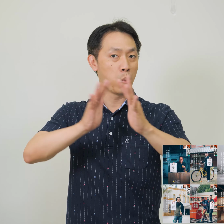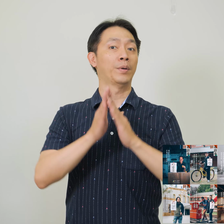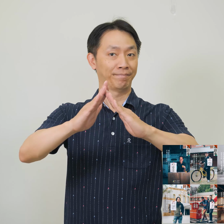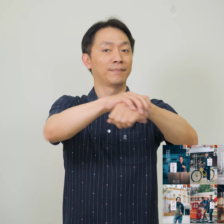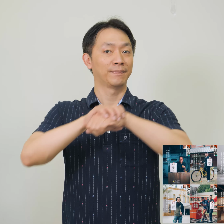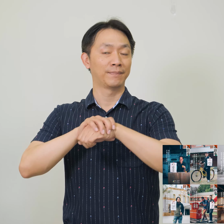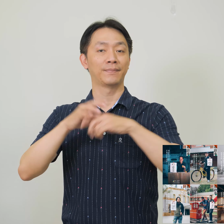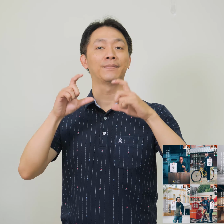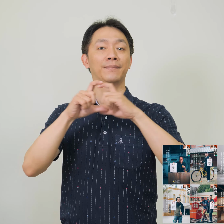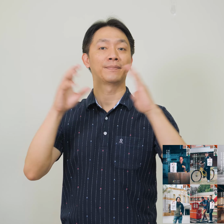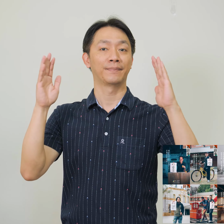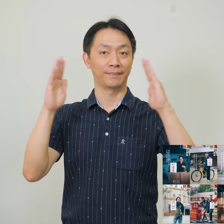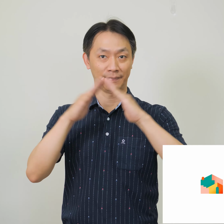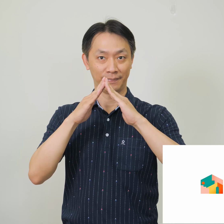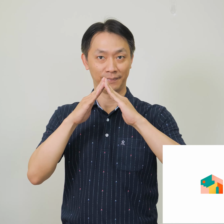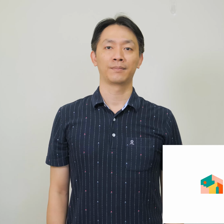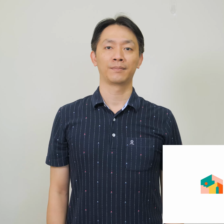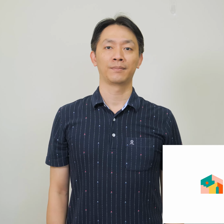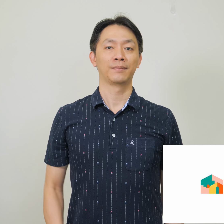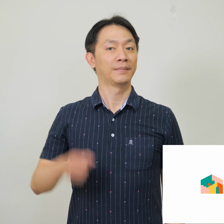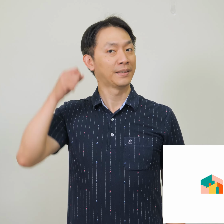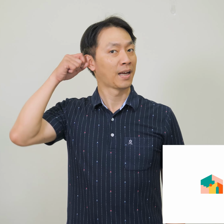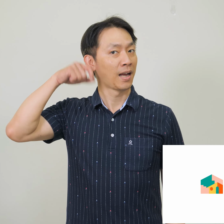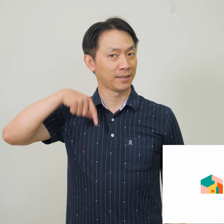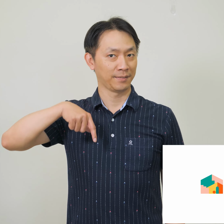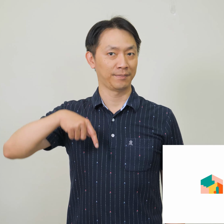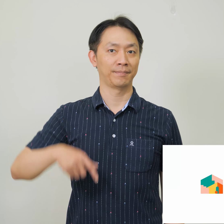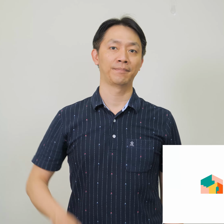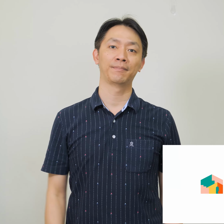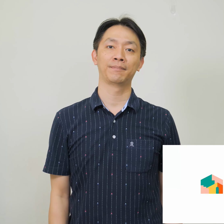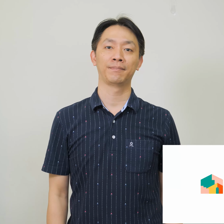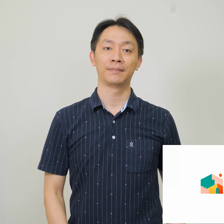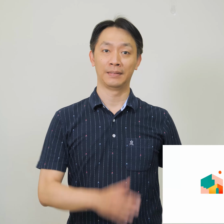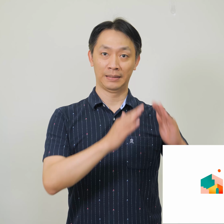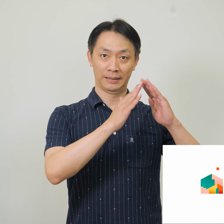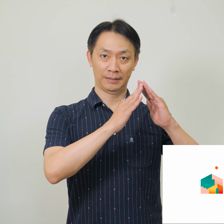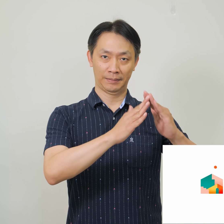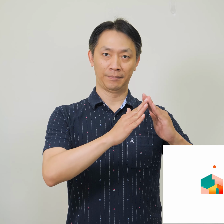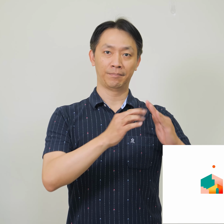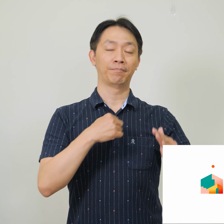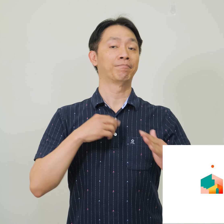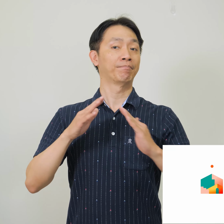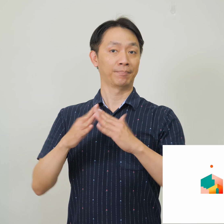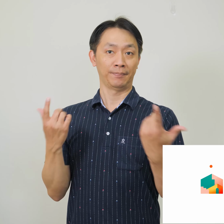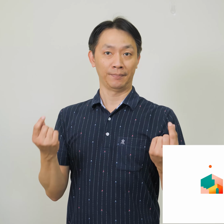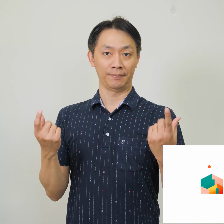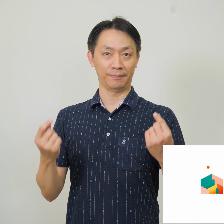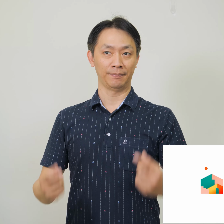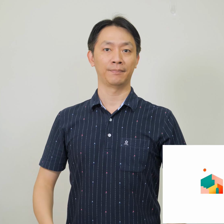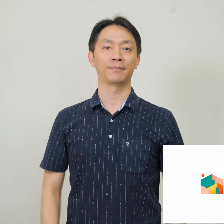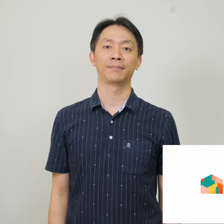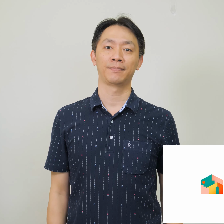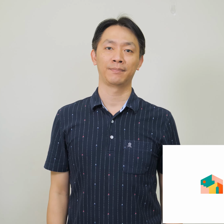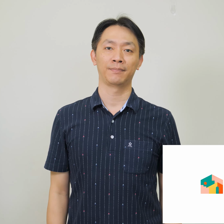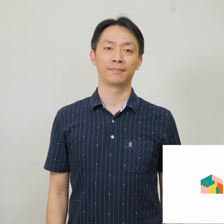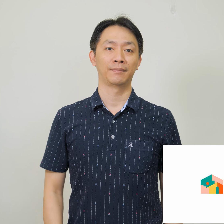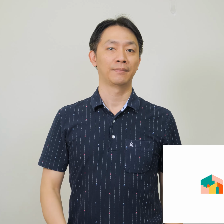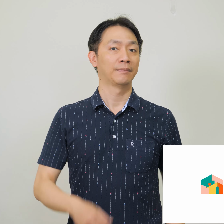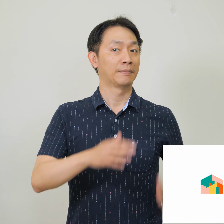滚滚的家，全程带你回家，为你打造嘉义。City as home， 以城为家，一座城市